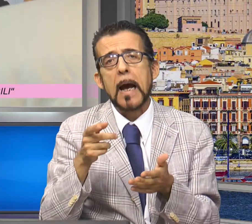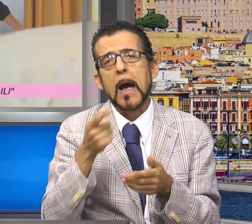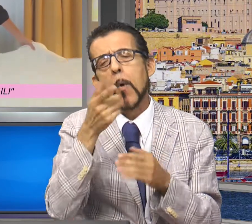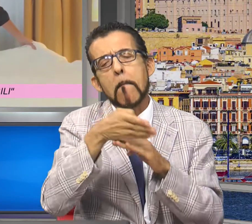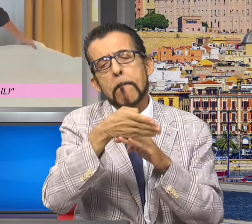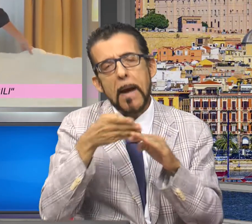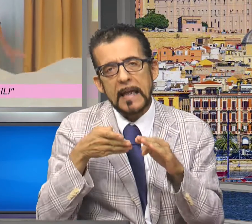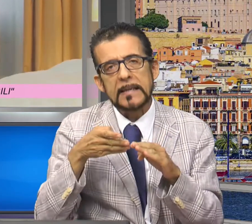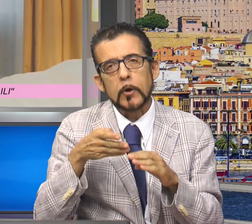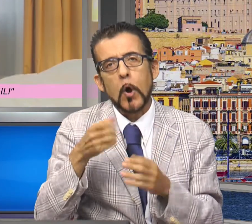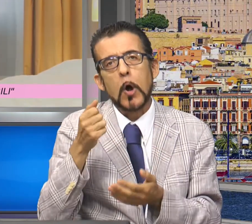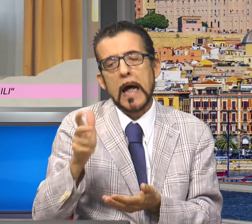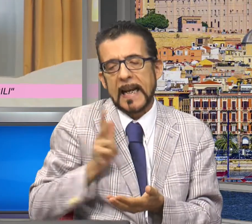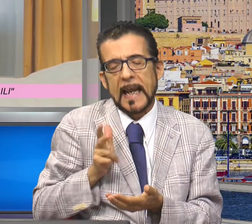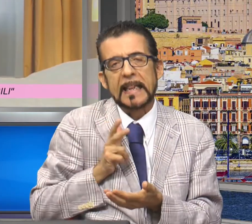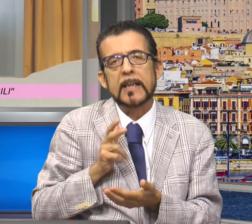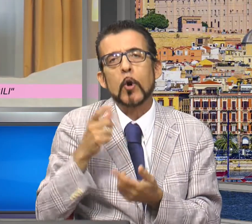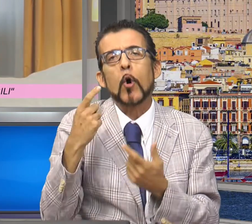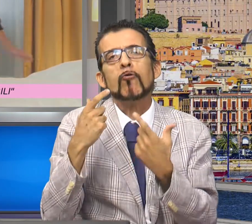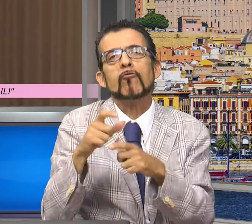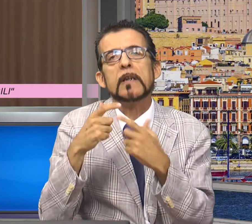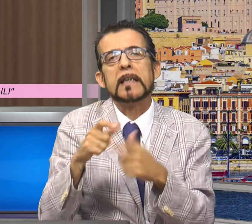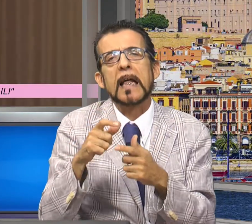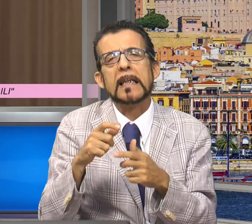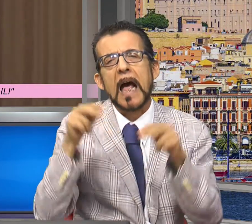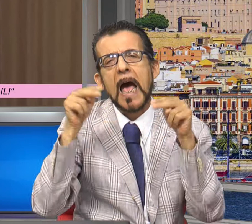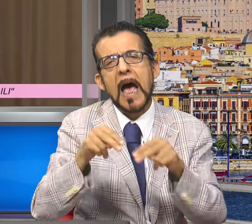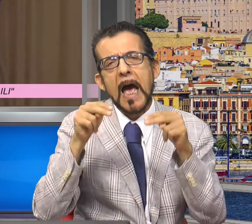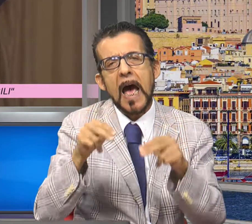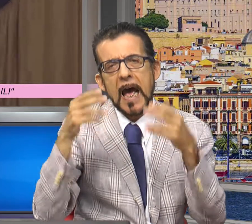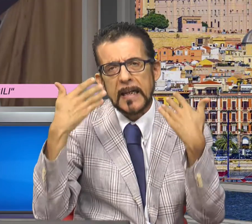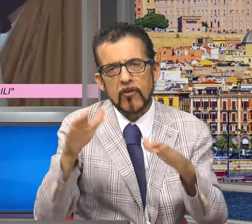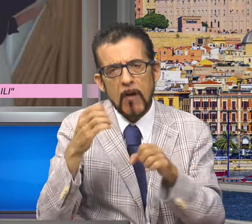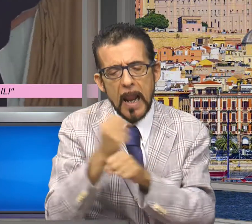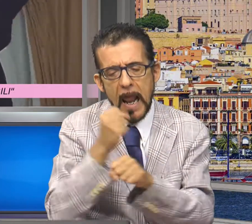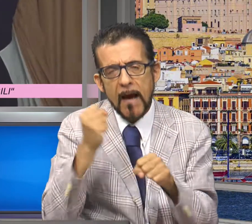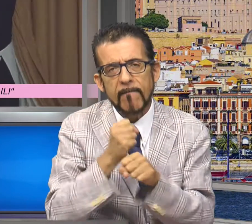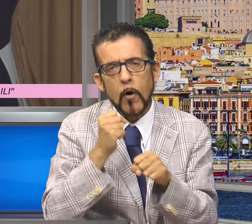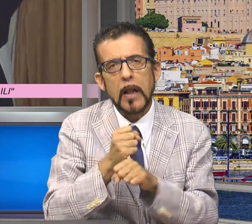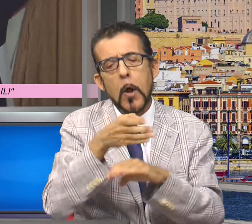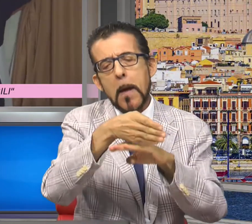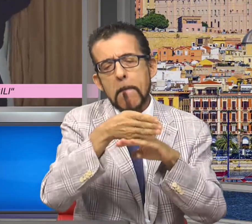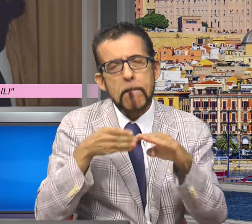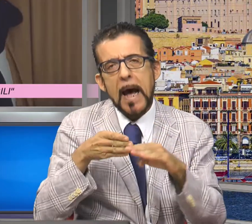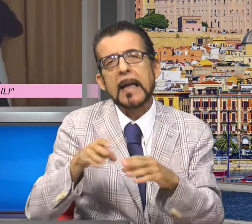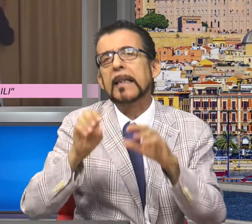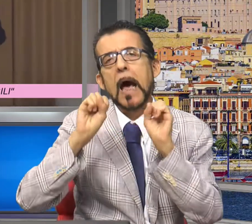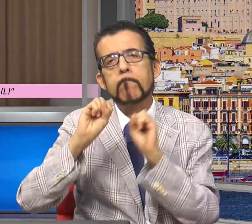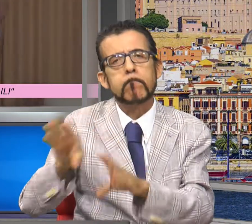sistema molto più complesso. Sono anni ormai che i lavoratori in parte abbandonavano questo settore perché vi è un problema di